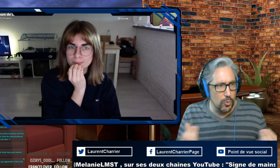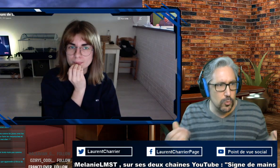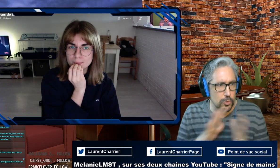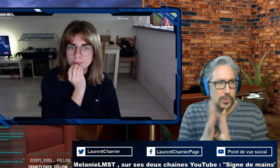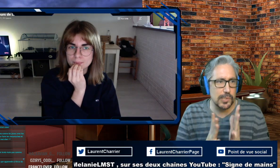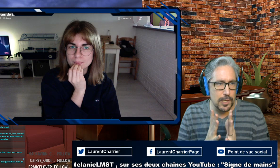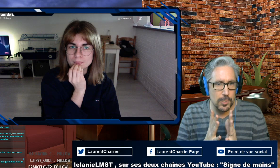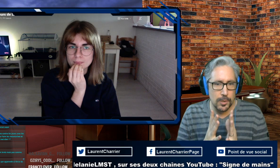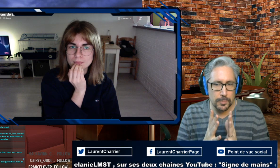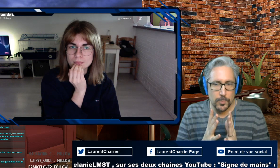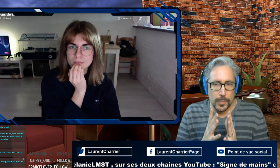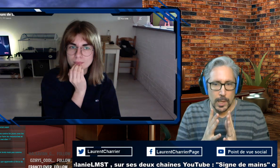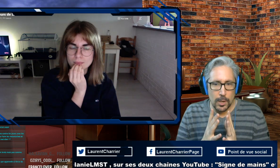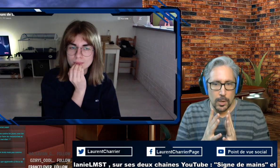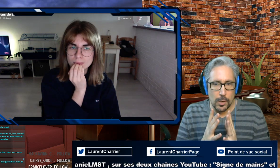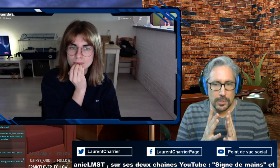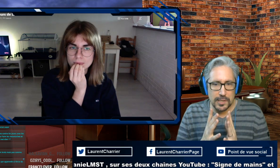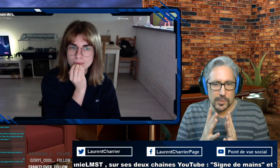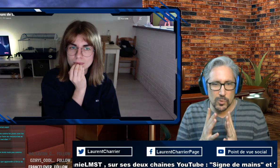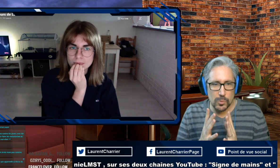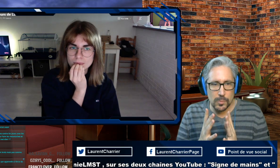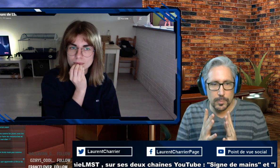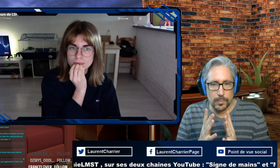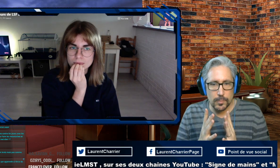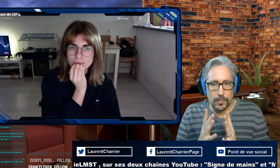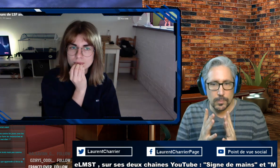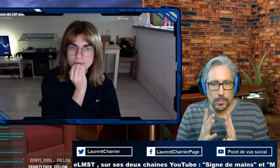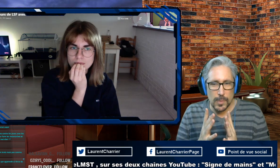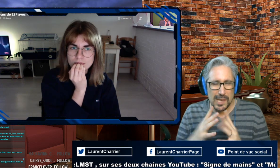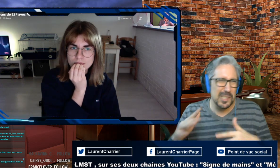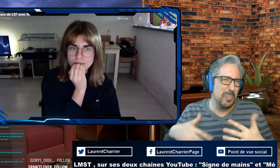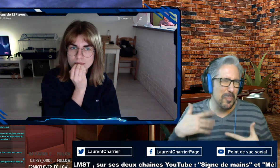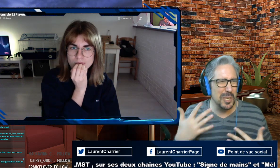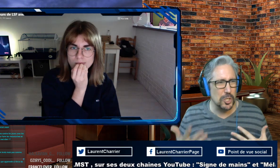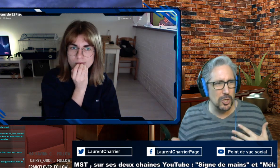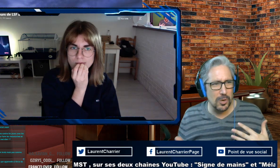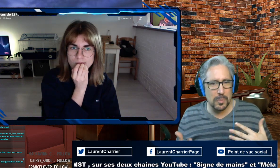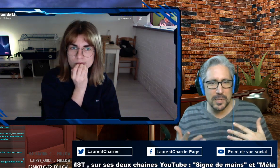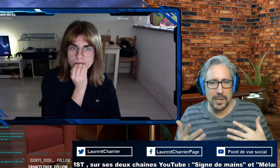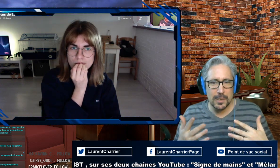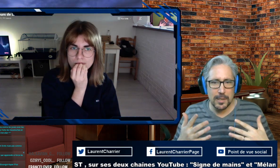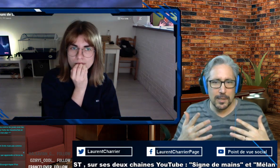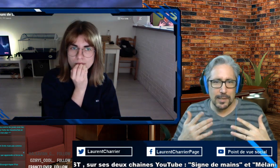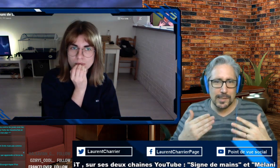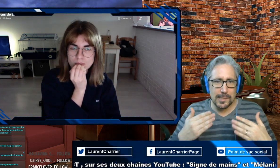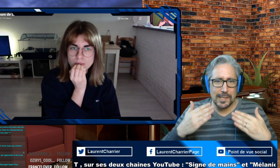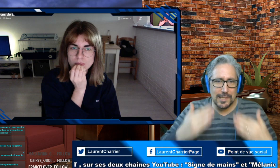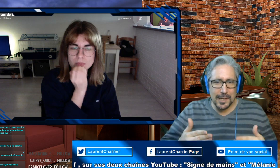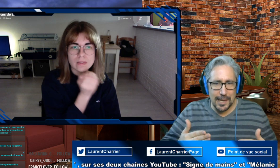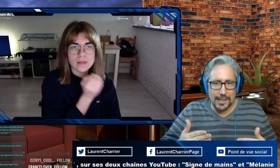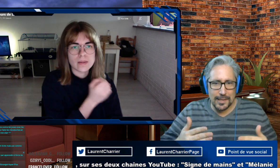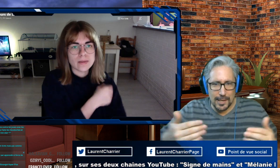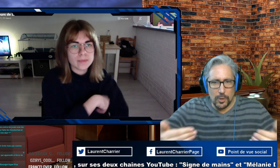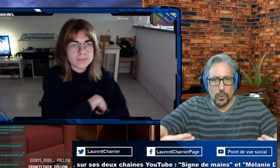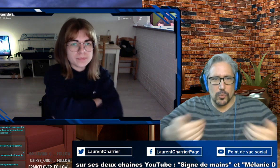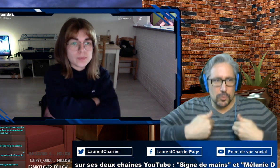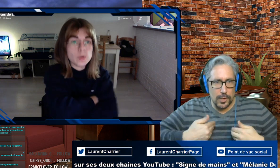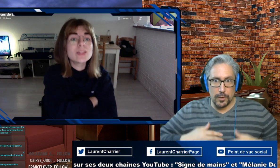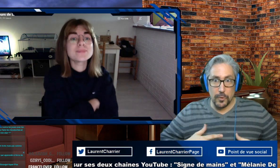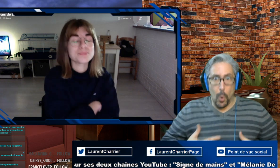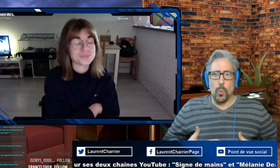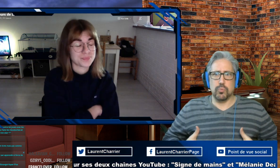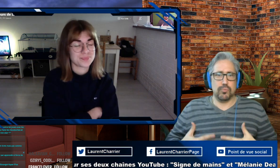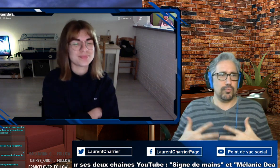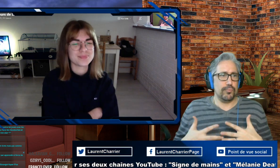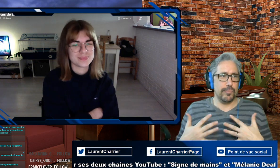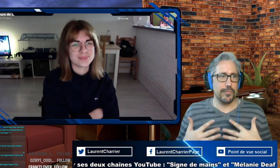il y a beaucoup de signes qui sont, c'est pas méchant, mais c'est direct. Et quand on te